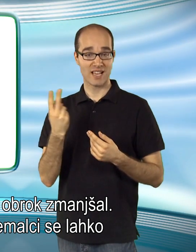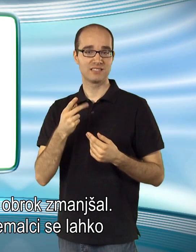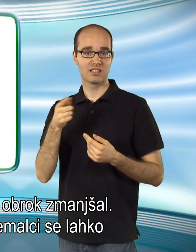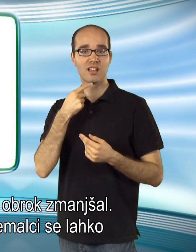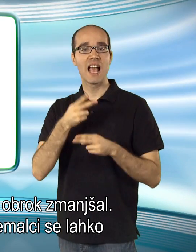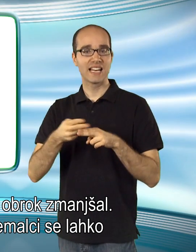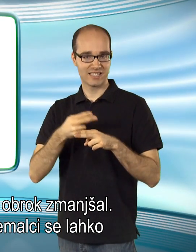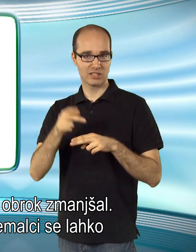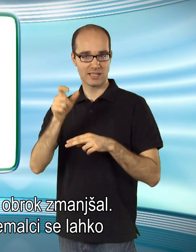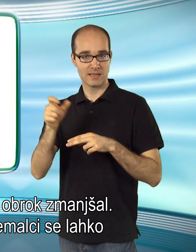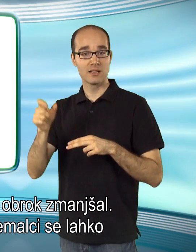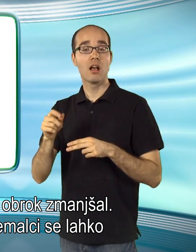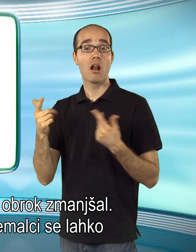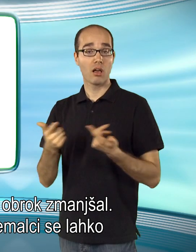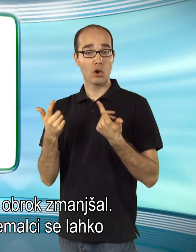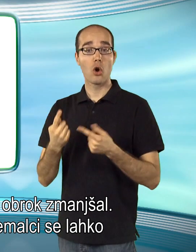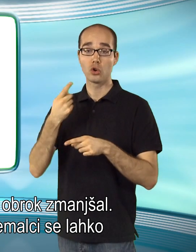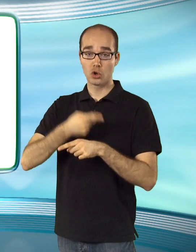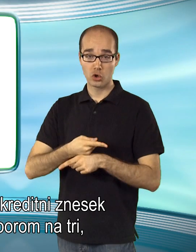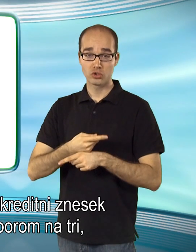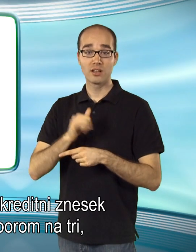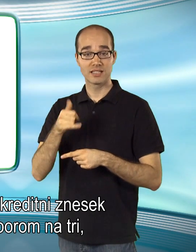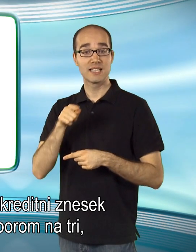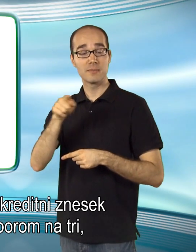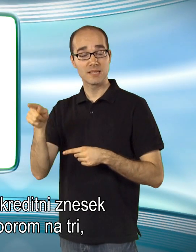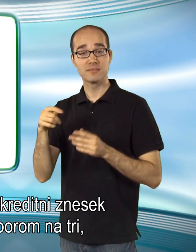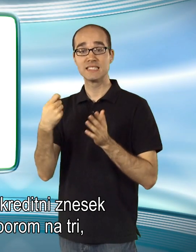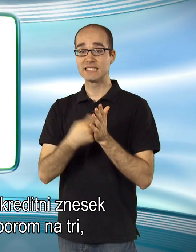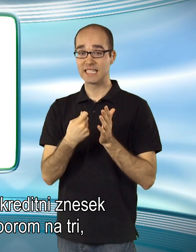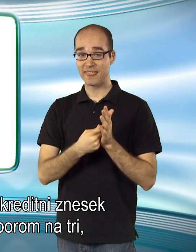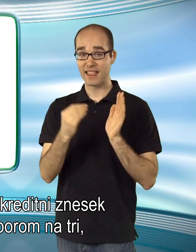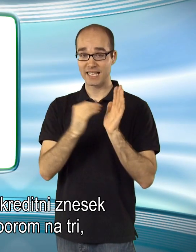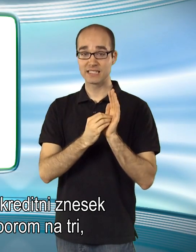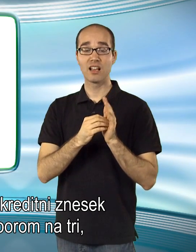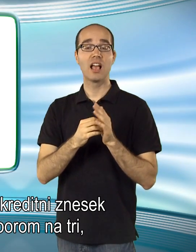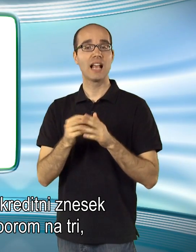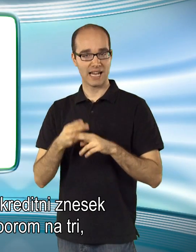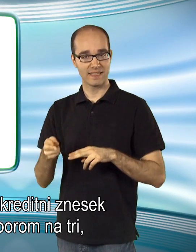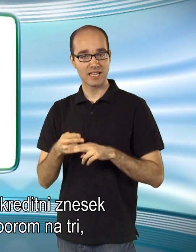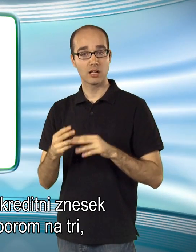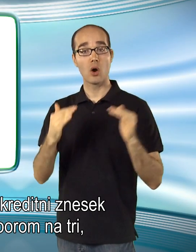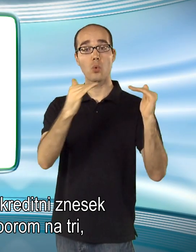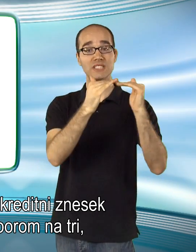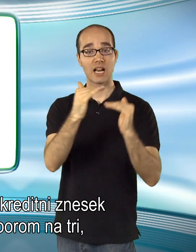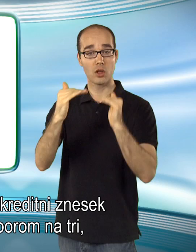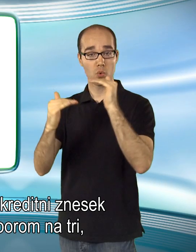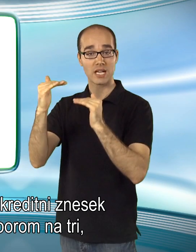Slovenski kreditojemalci se lahko odločijo, da se jim kreditni znesek usklajuje z Euriborom na 3, 6